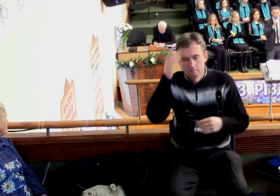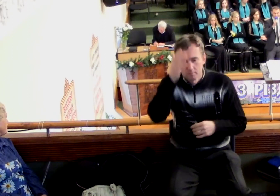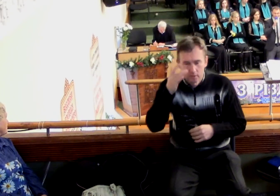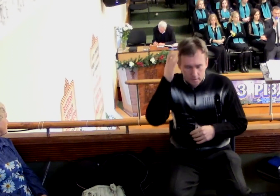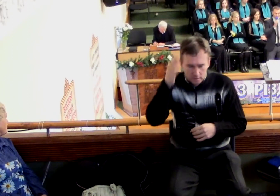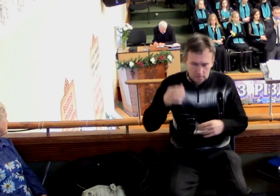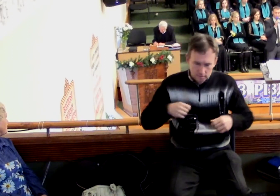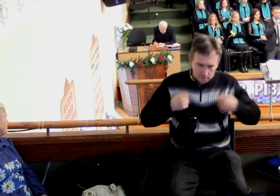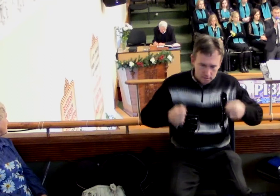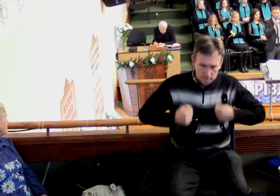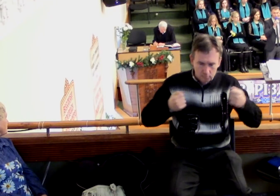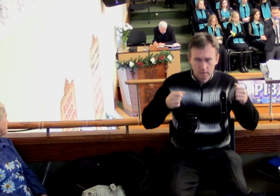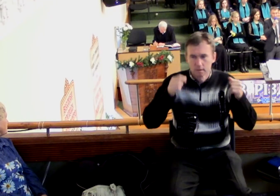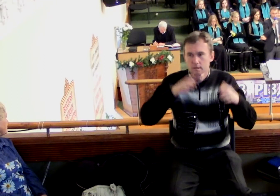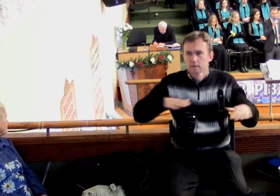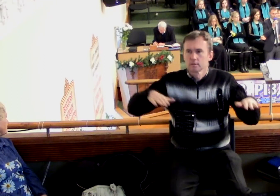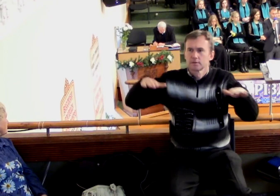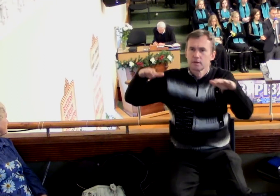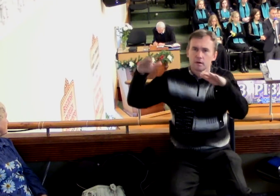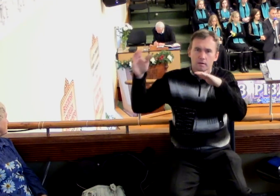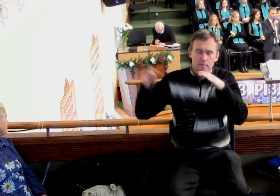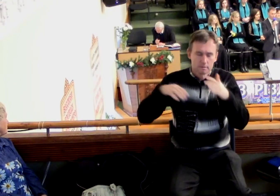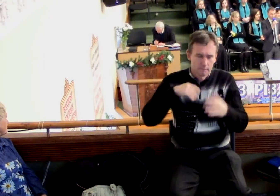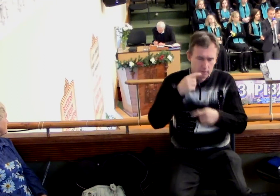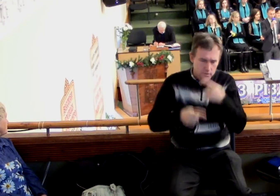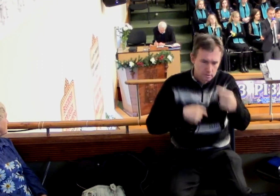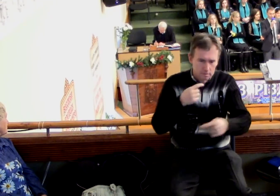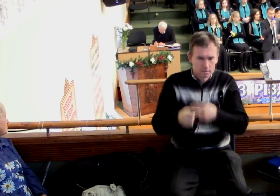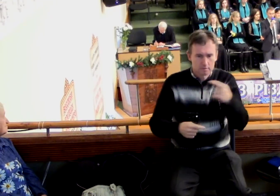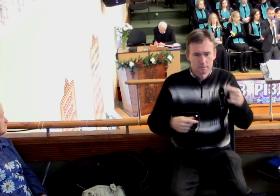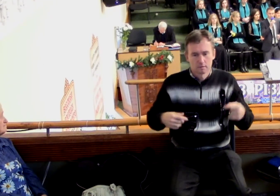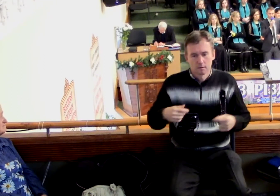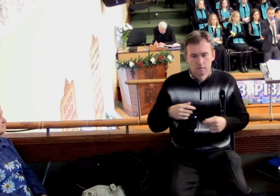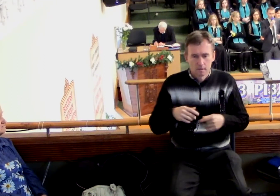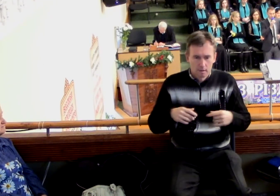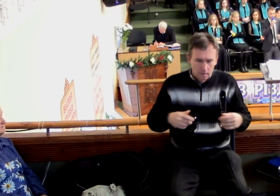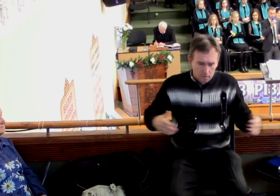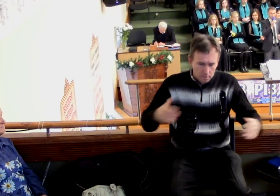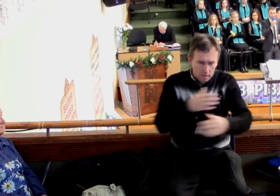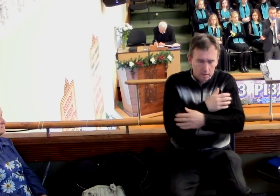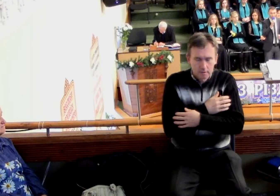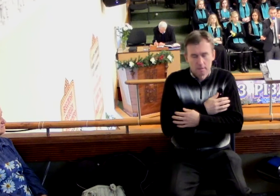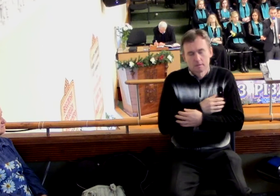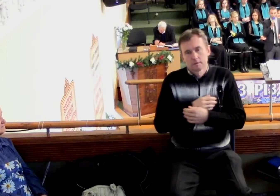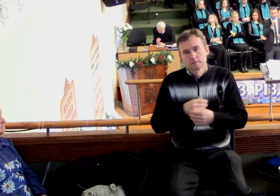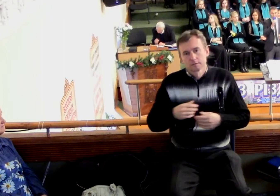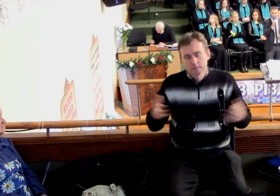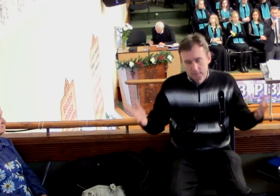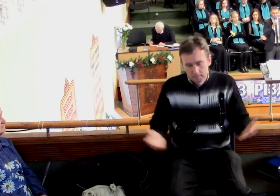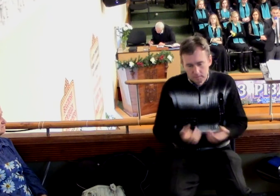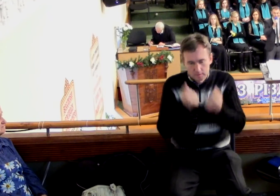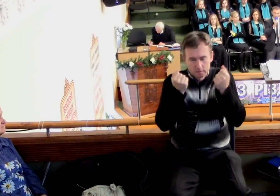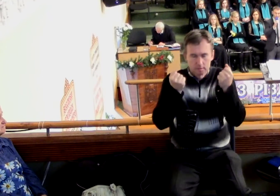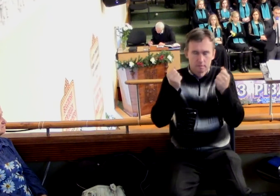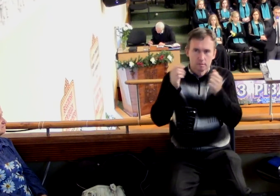так стремительно летят через века в объятия Спасителя к